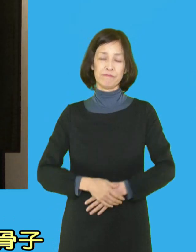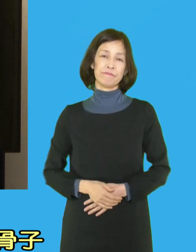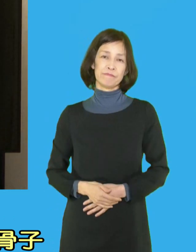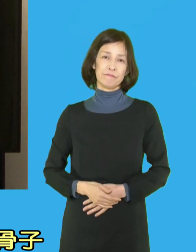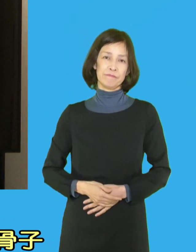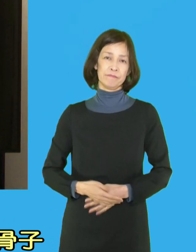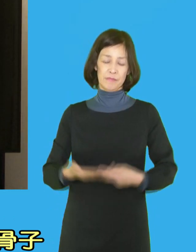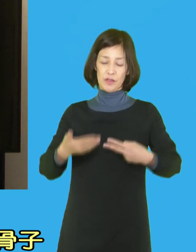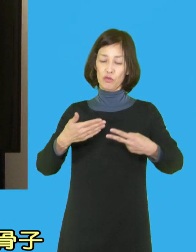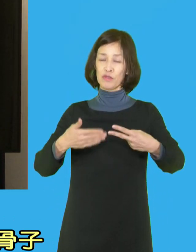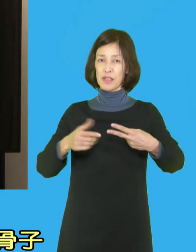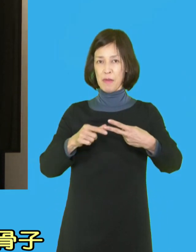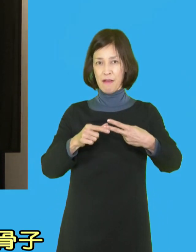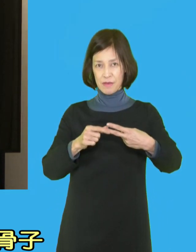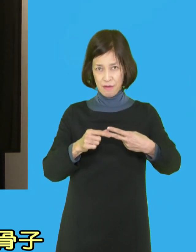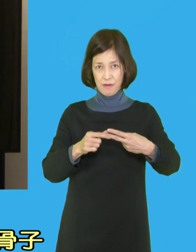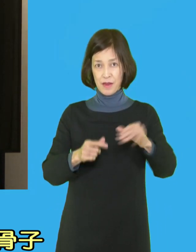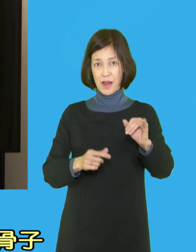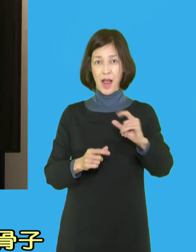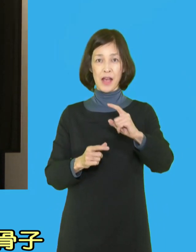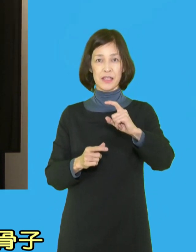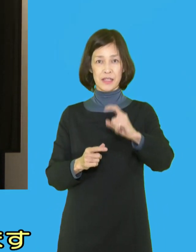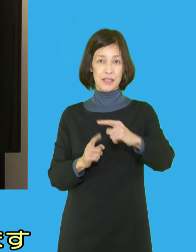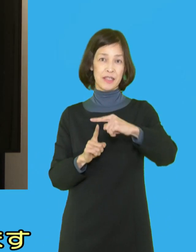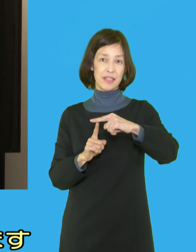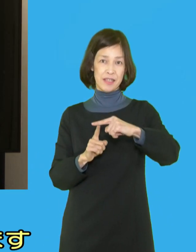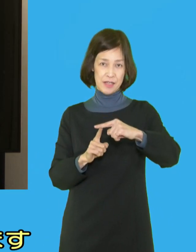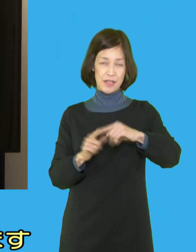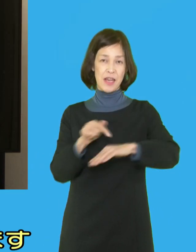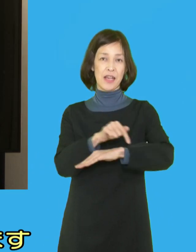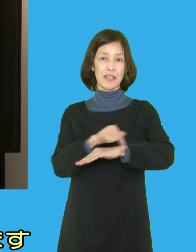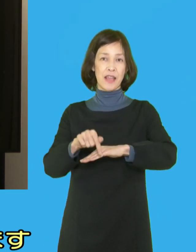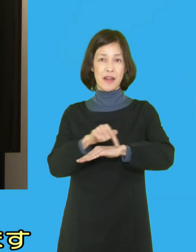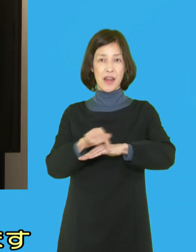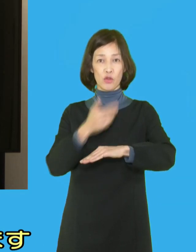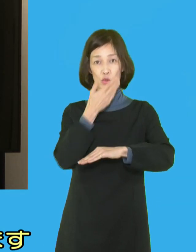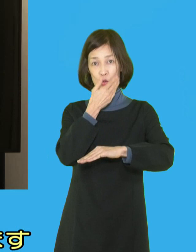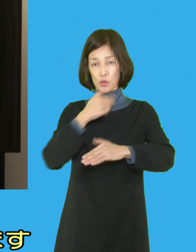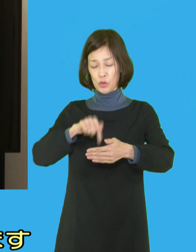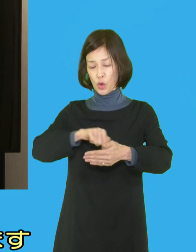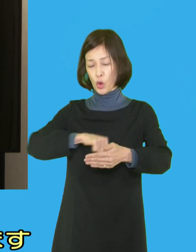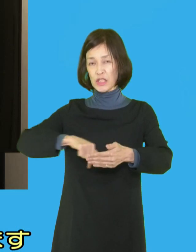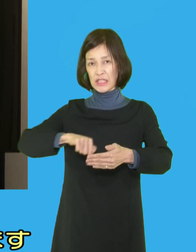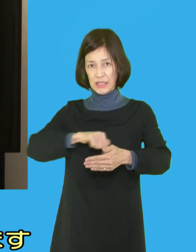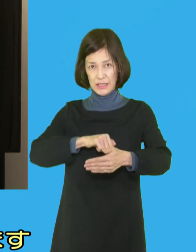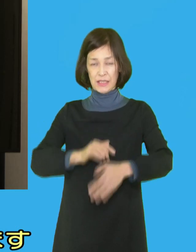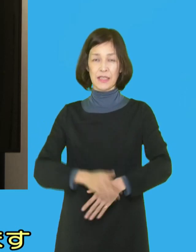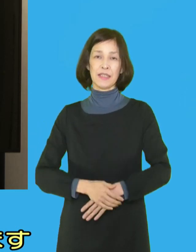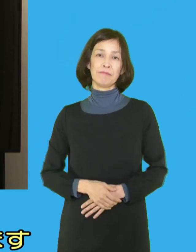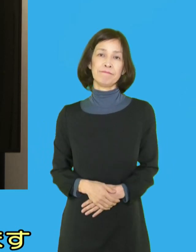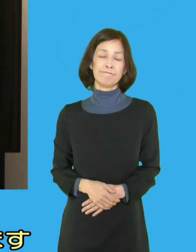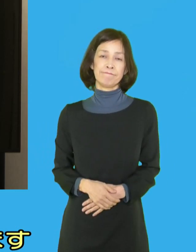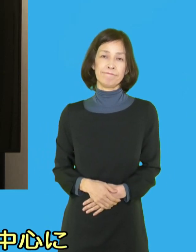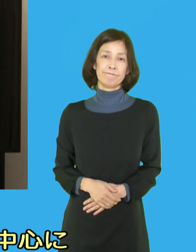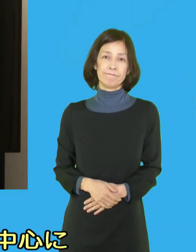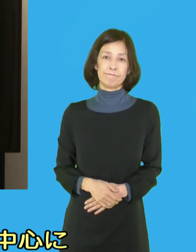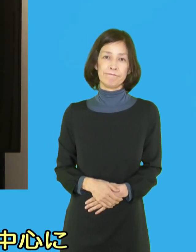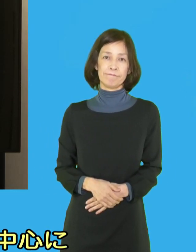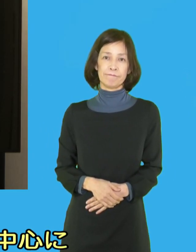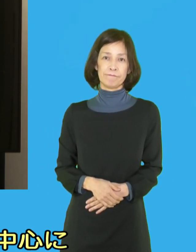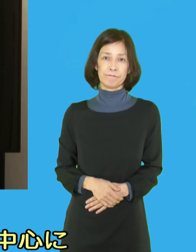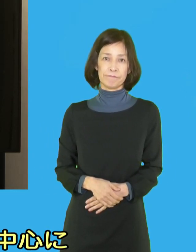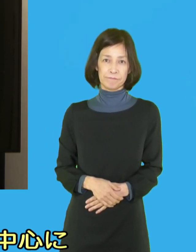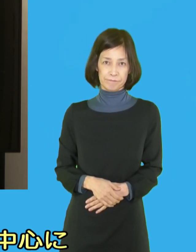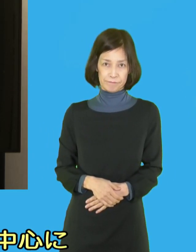して ICT 戦略骨子こちらについて引き続きご説明をいたします。この